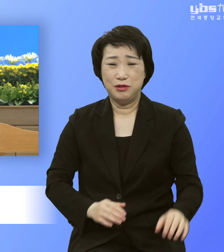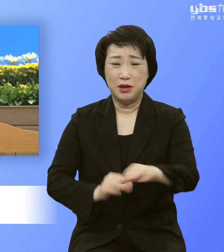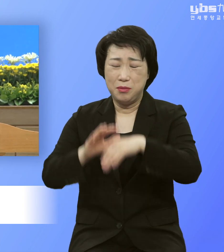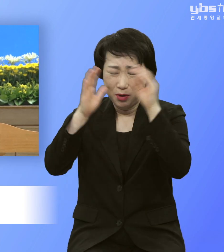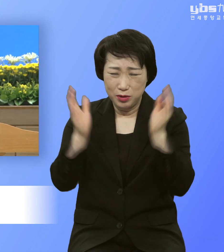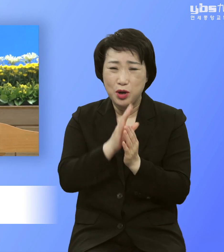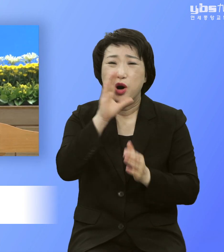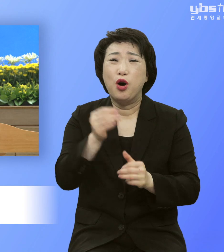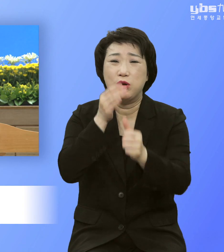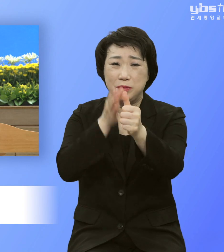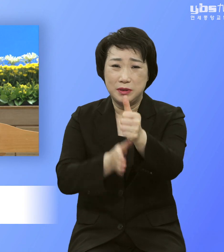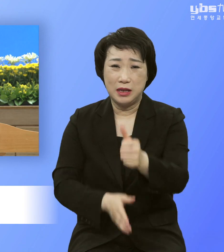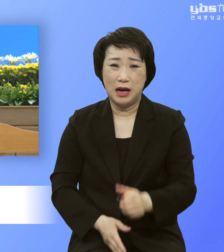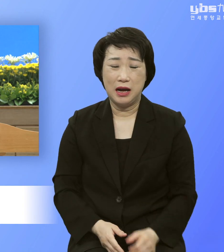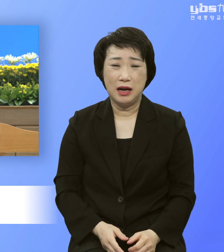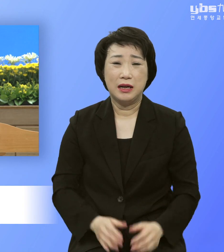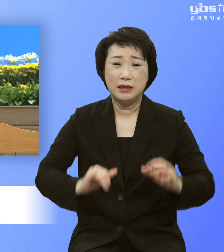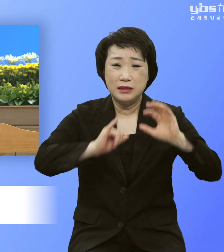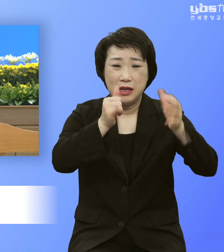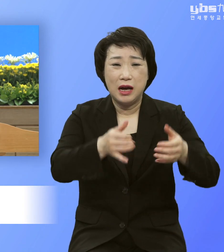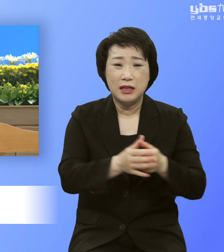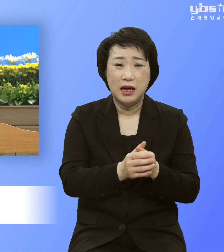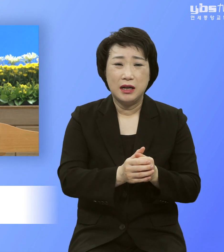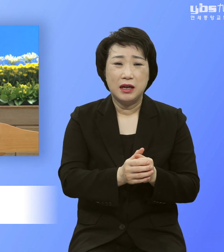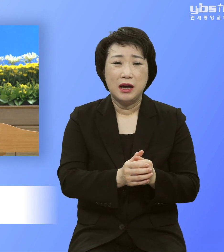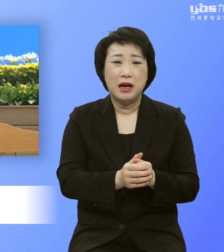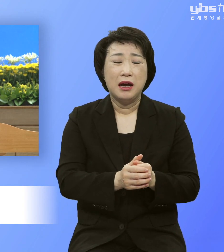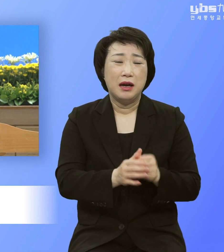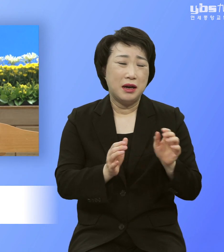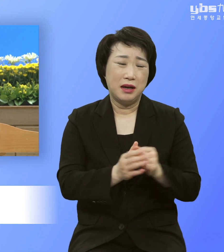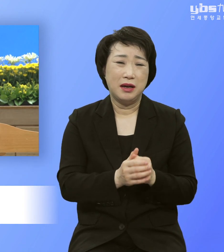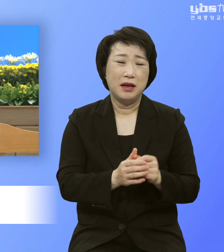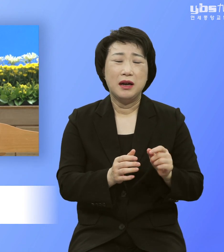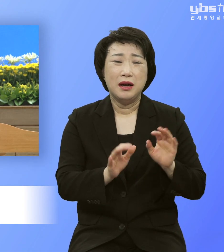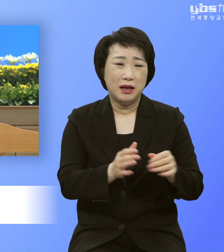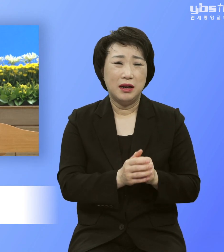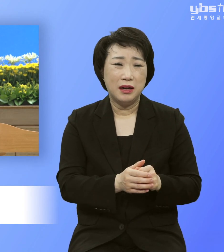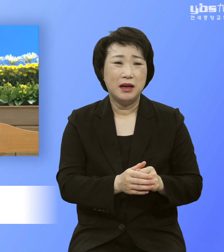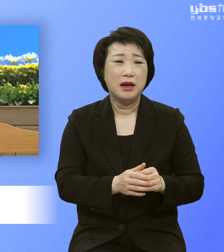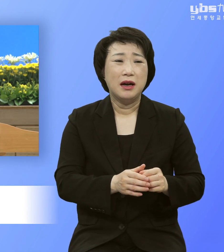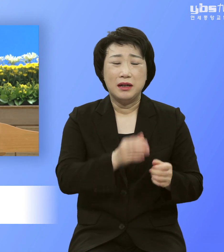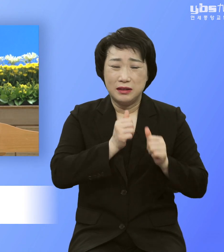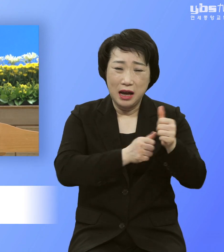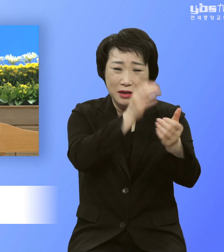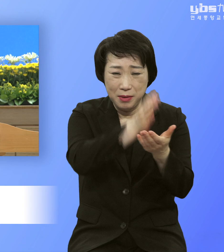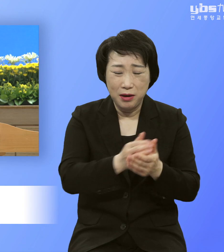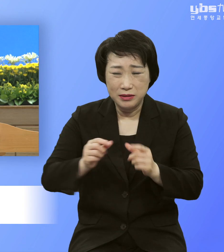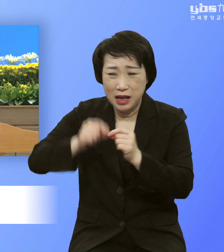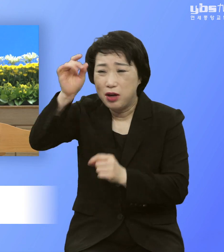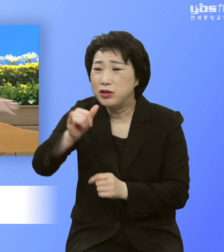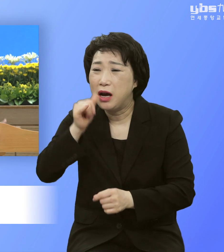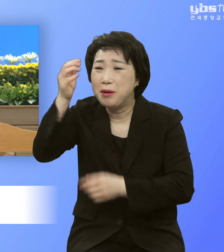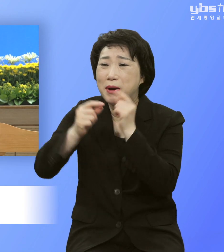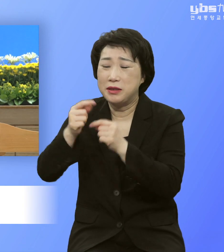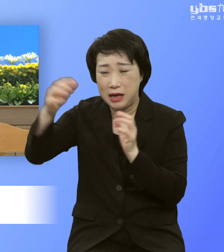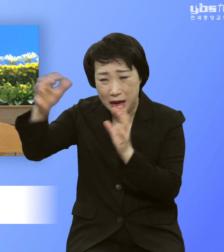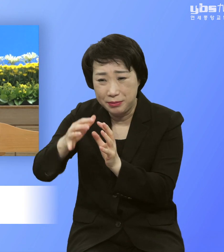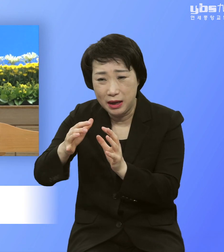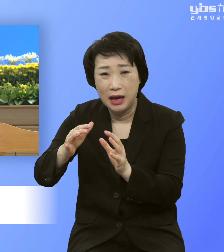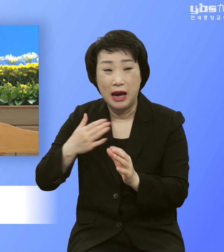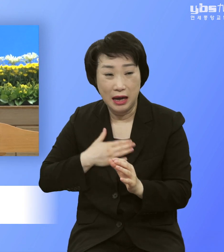모두 거룩하자 이 말이에요. 세상으로 있는 말씀과 함께하자 이 말입니다. 이 말씀을 항상 듣고 생명을 가져라